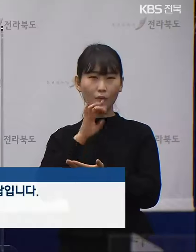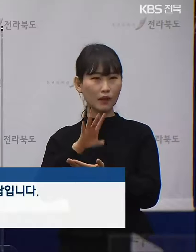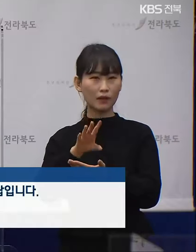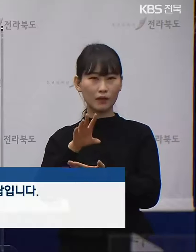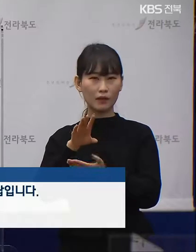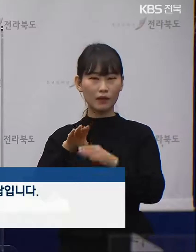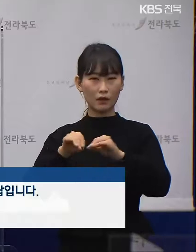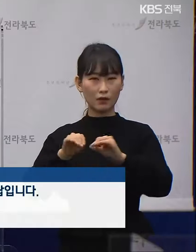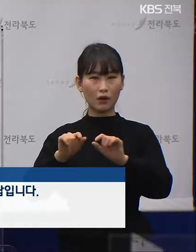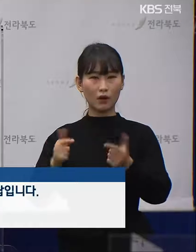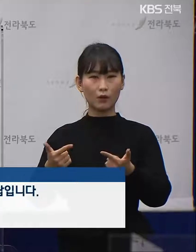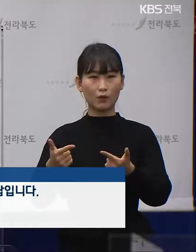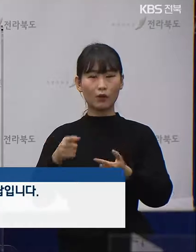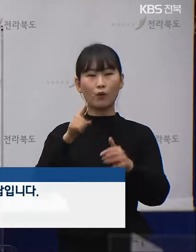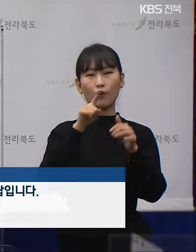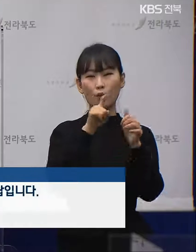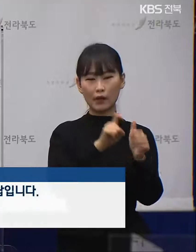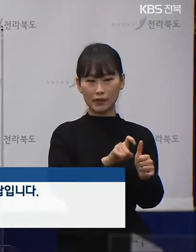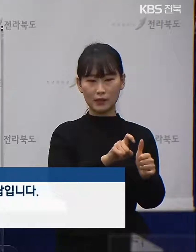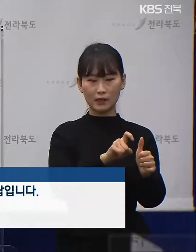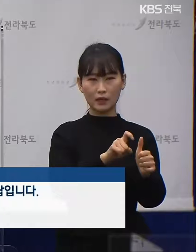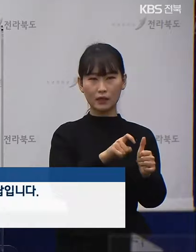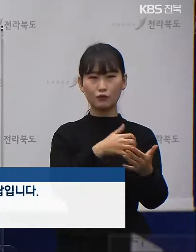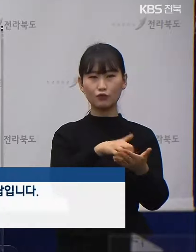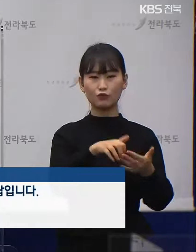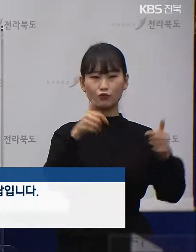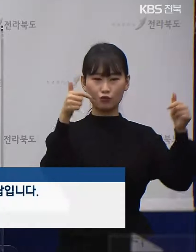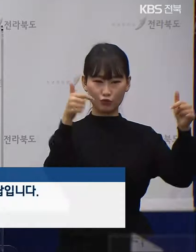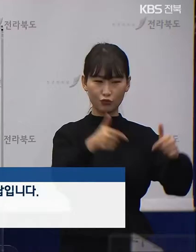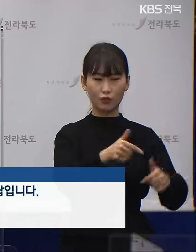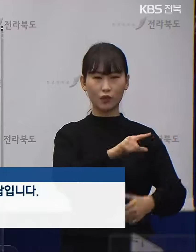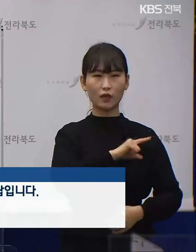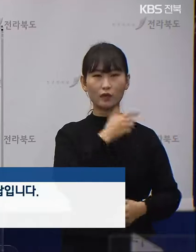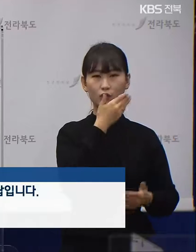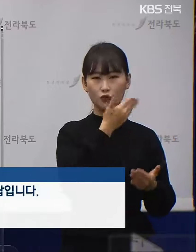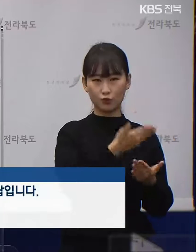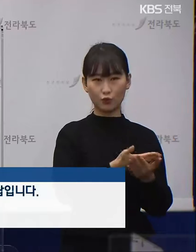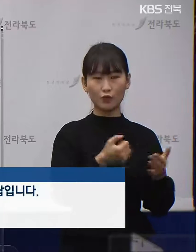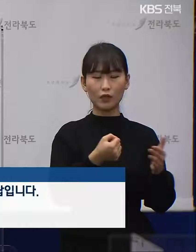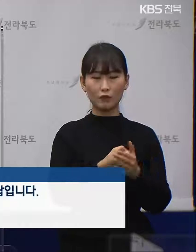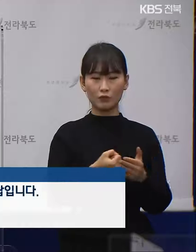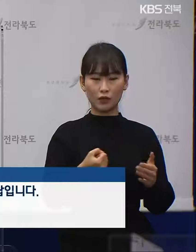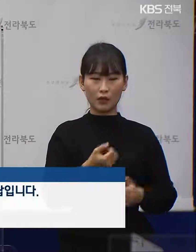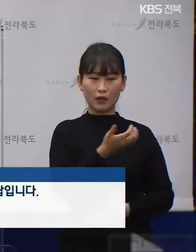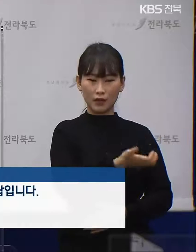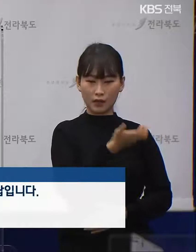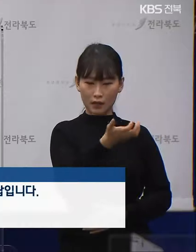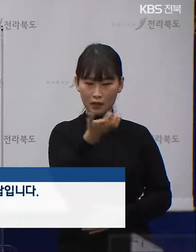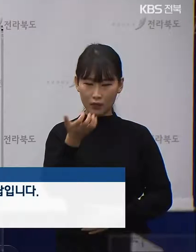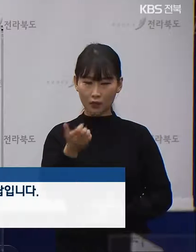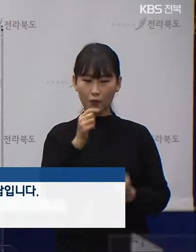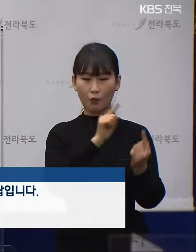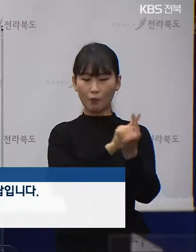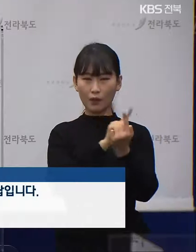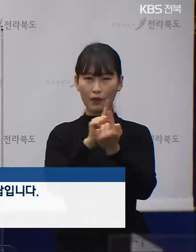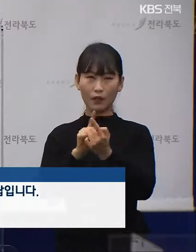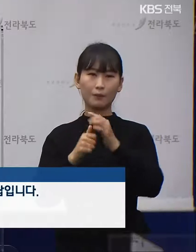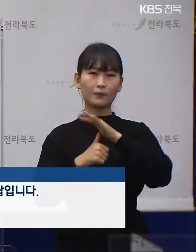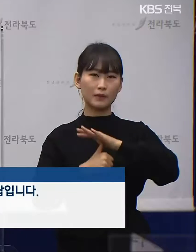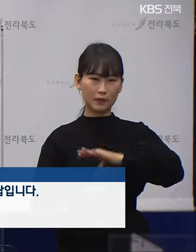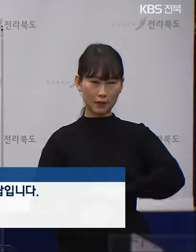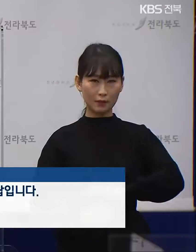규모의 축소가 답입니다. 이동과 만남을 억제해 주셔야만이 또 백신